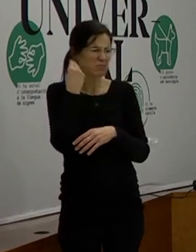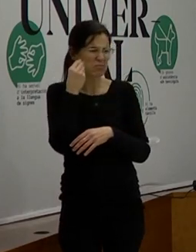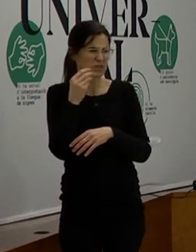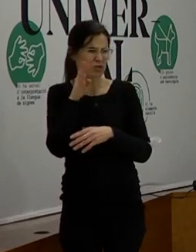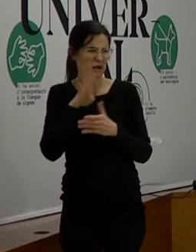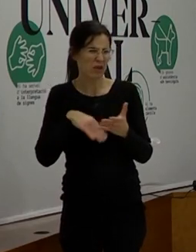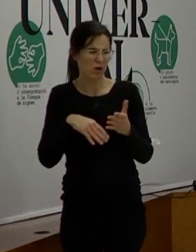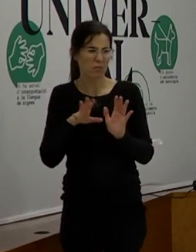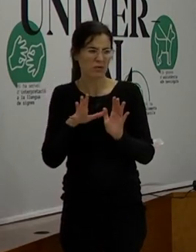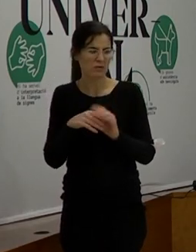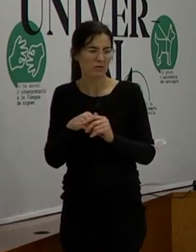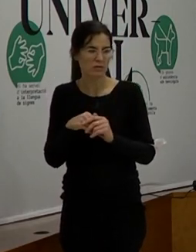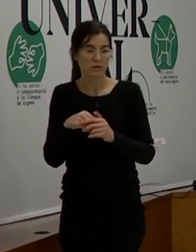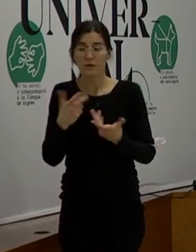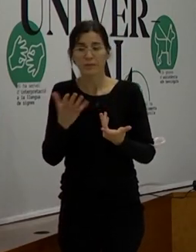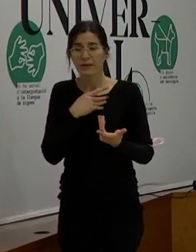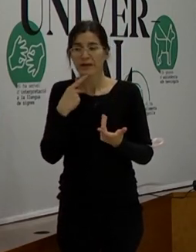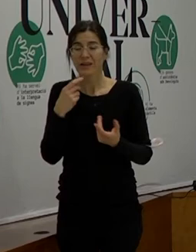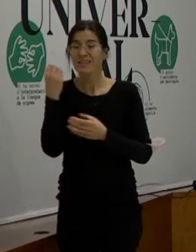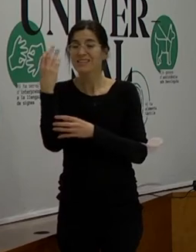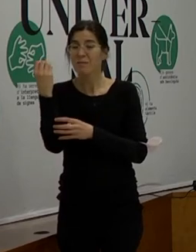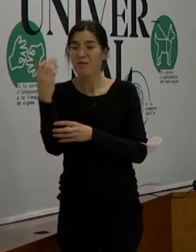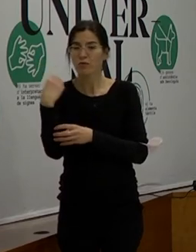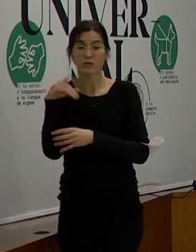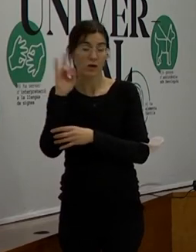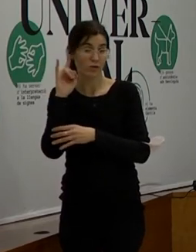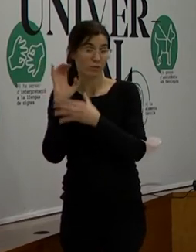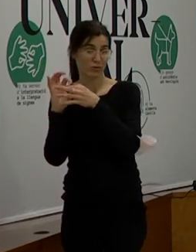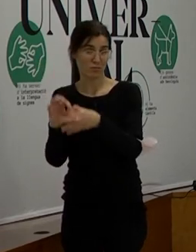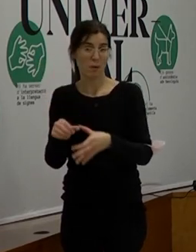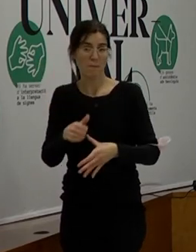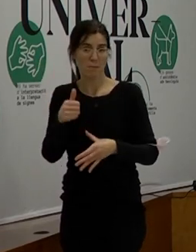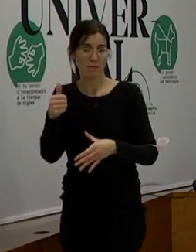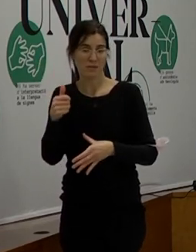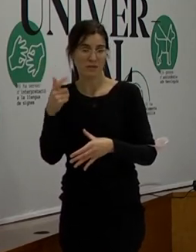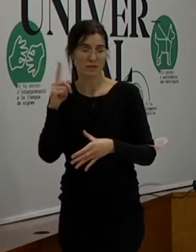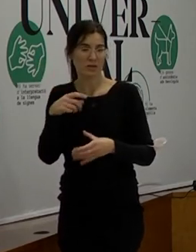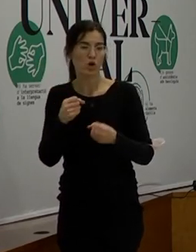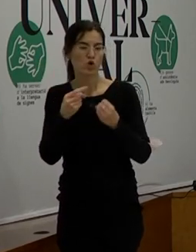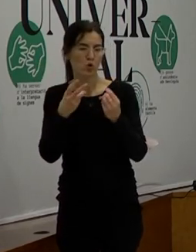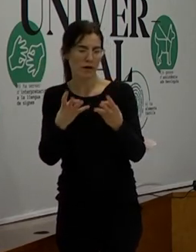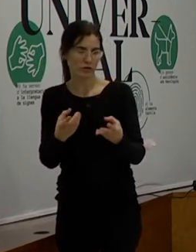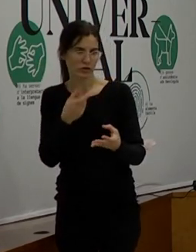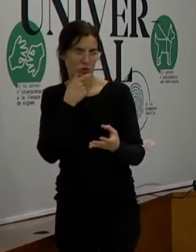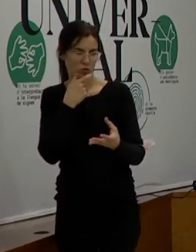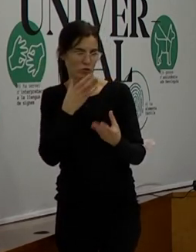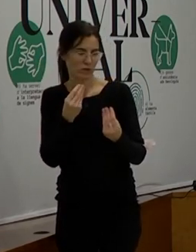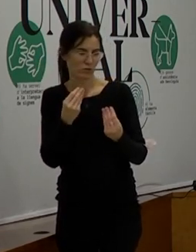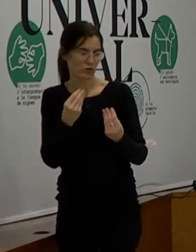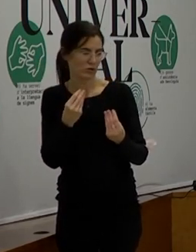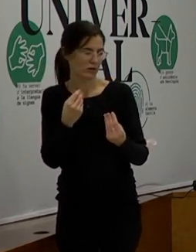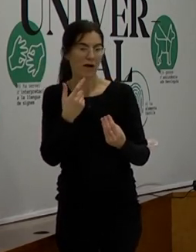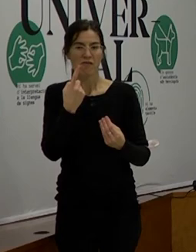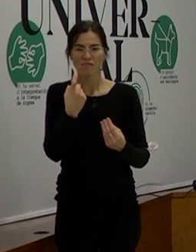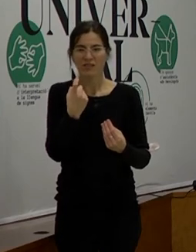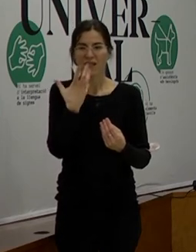però l'altra, o sigui, cada vegada hi ha més semàfors auditius i a los numeritos que nos gustan tanto cuando solo faltan 5 o